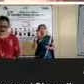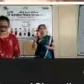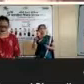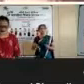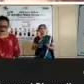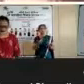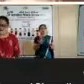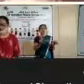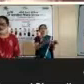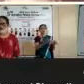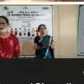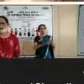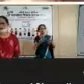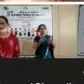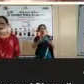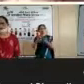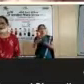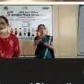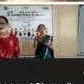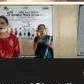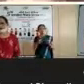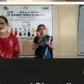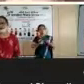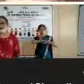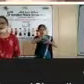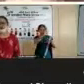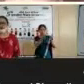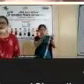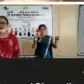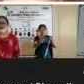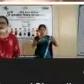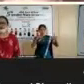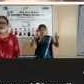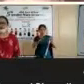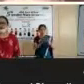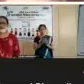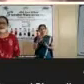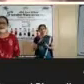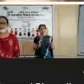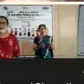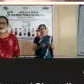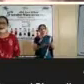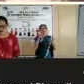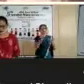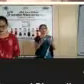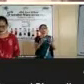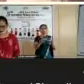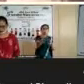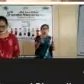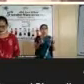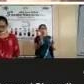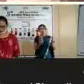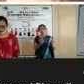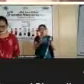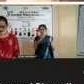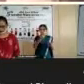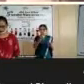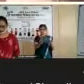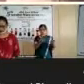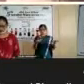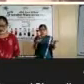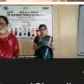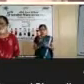लिए पूर्वोत्तर क्षेत्र हेतु सिंगल विंडो जागरूकता कार्यक्रम है। यह मंच सभी राष्ट्रीय संस्थानों, क्षेत्रीय केंद्रों, राष्ट्रीय दिव्यांग